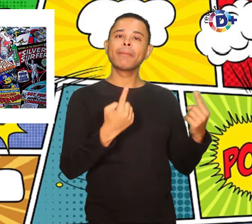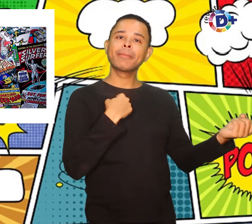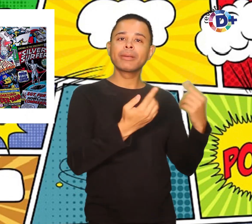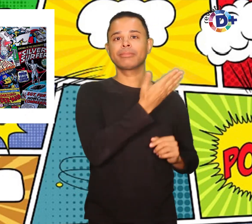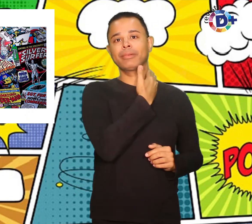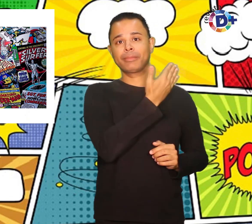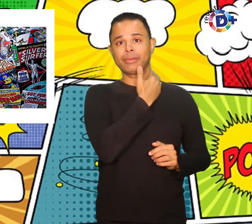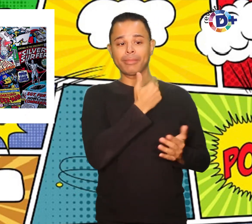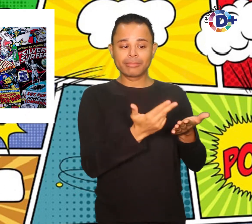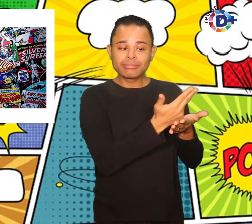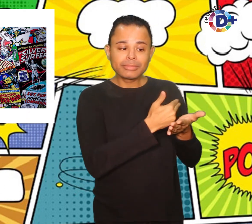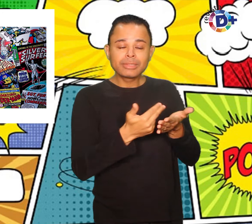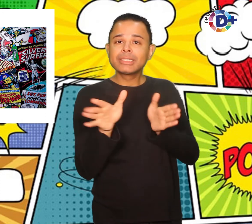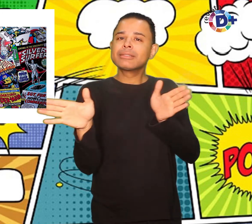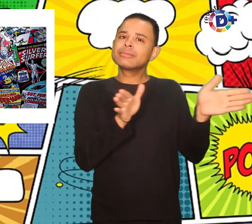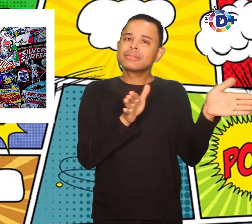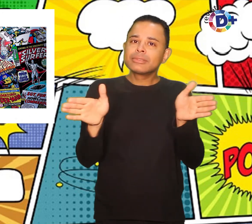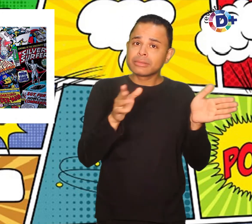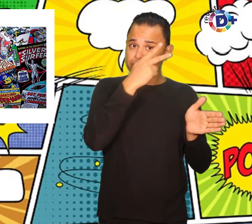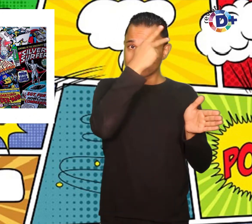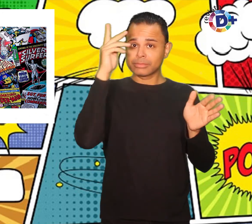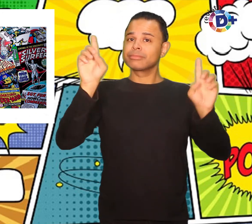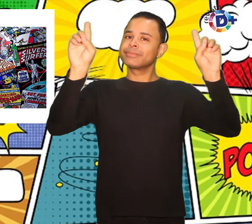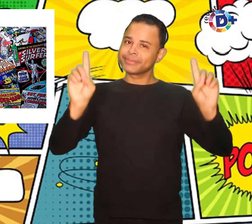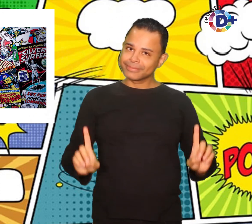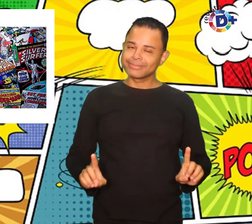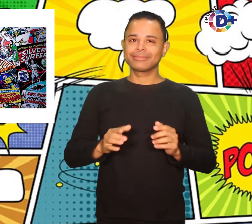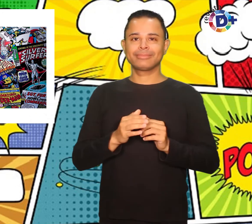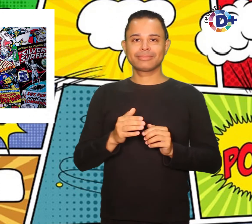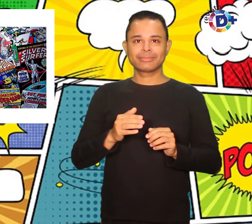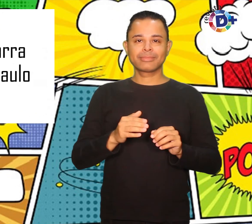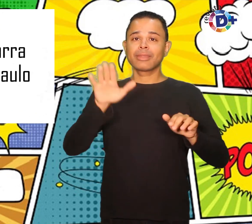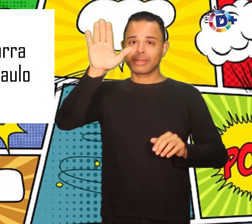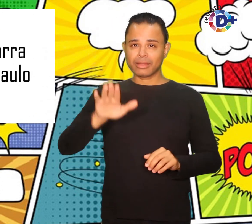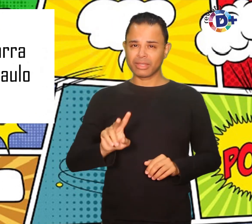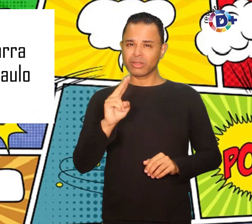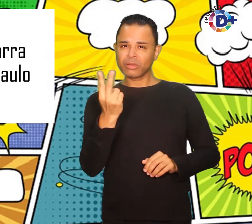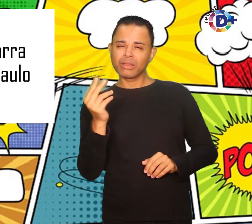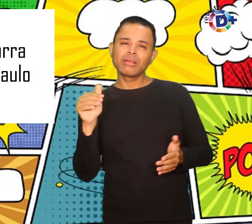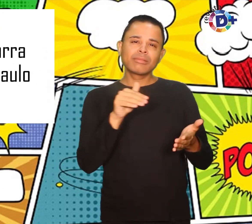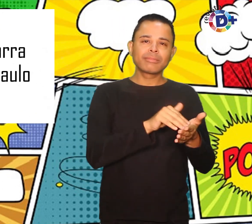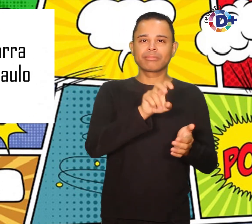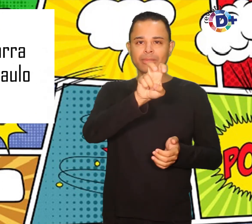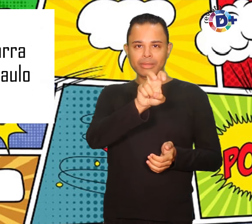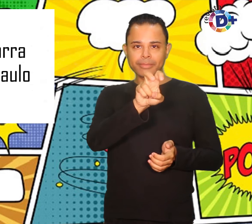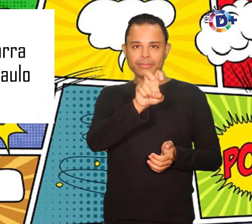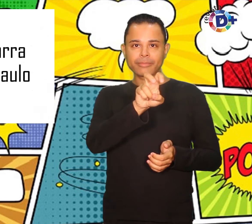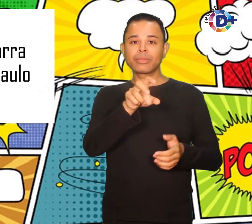acessíveis para pessoas com deficiência das duas à tarde a 5 na sede da secretaria de